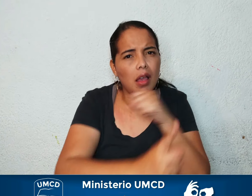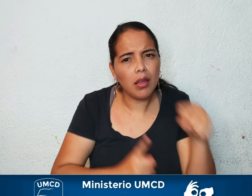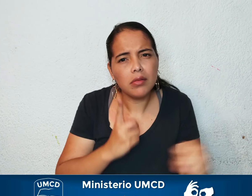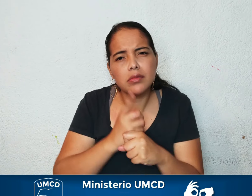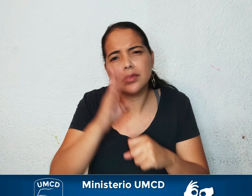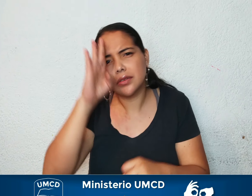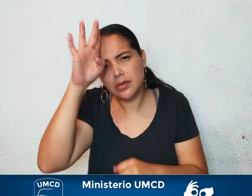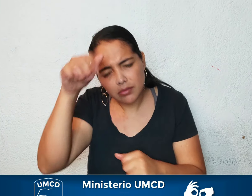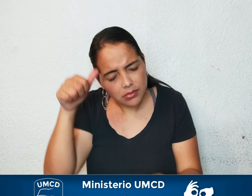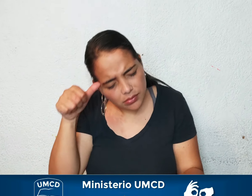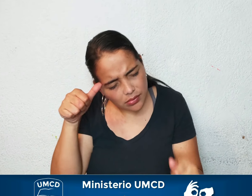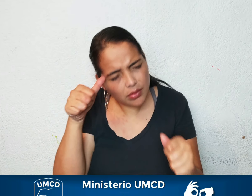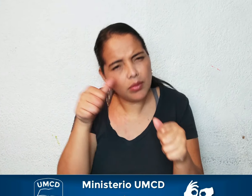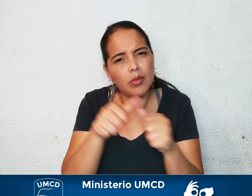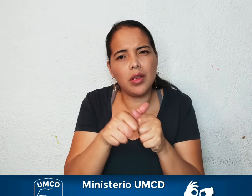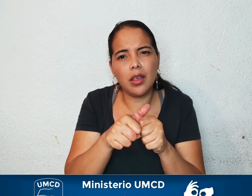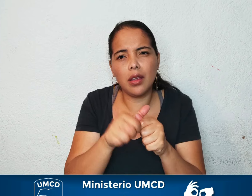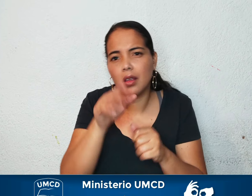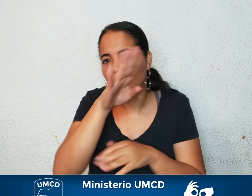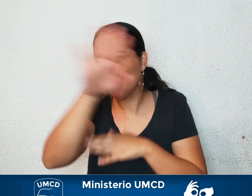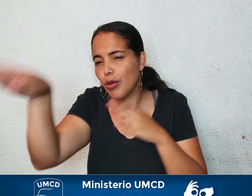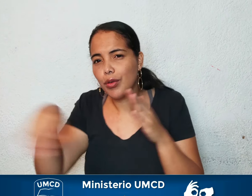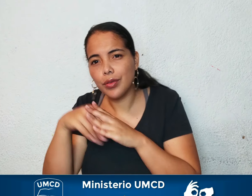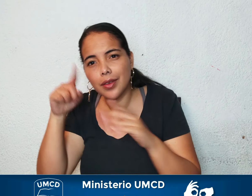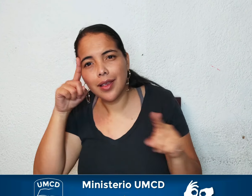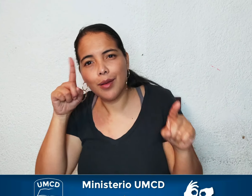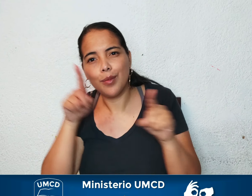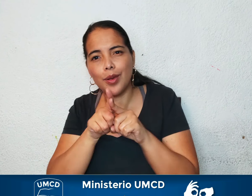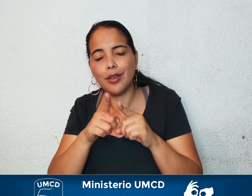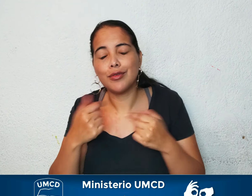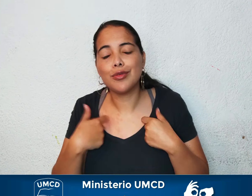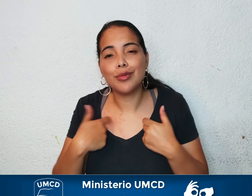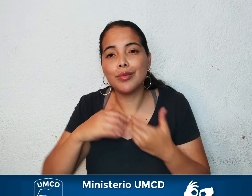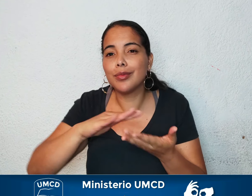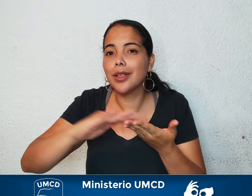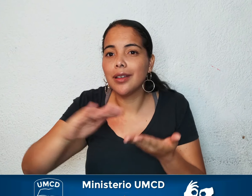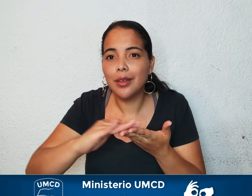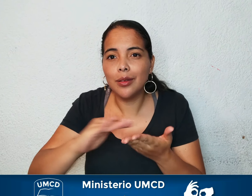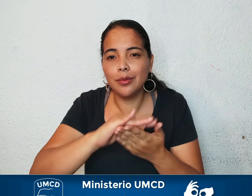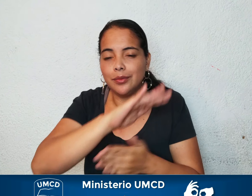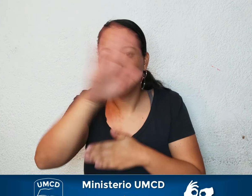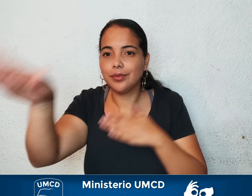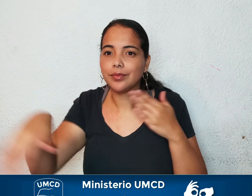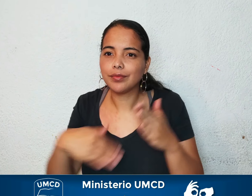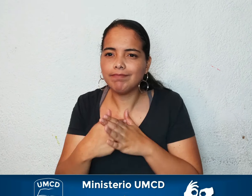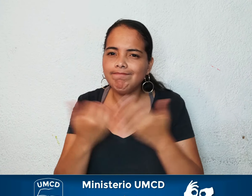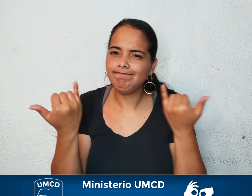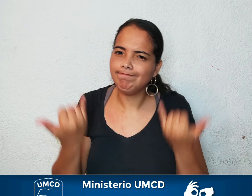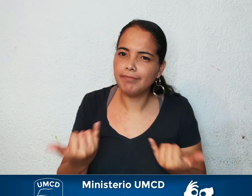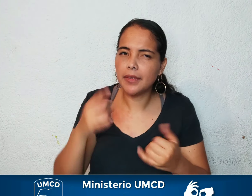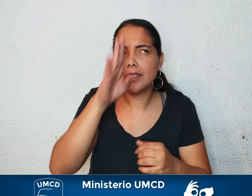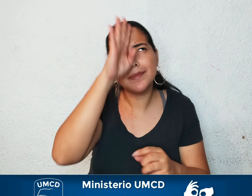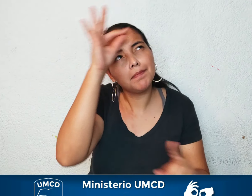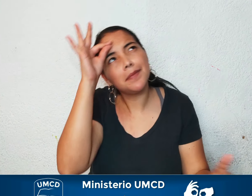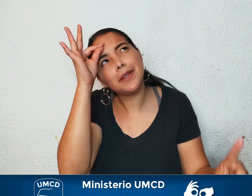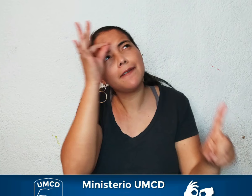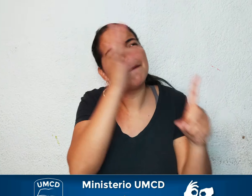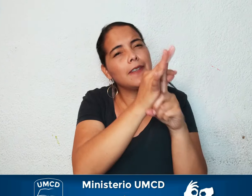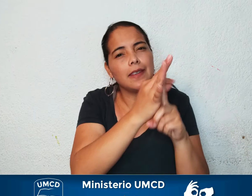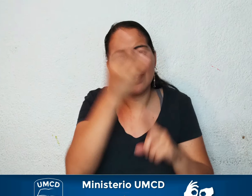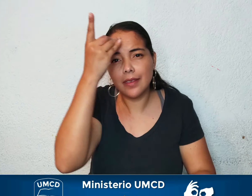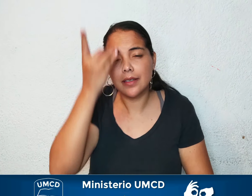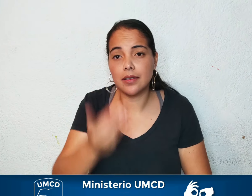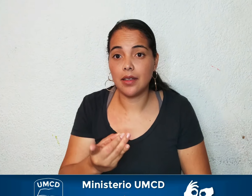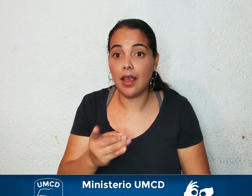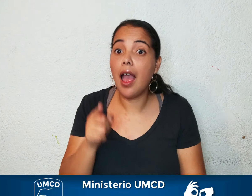perdonados. Entran en ese pacto, en ese acuerdo en el que yo les ofrezco perdón si ustedes solamente por fe lo